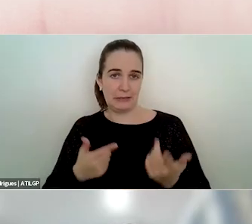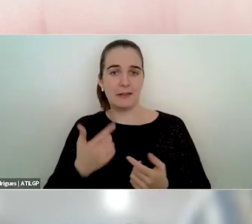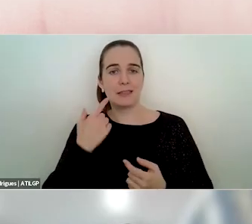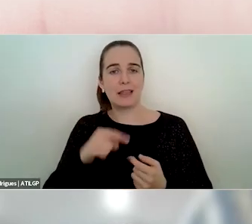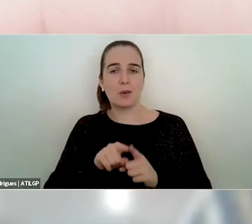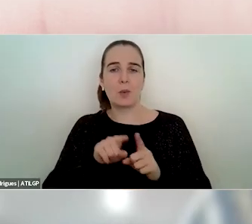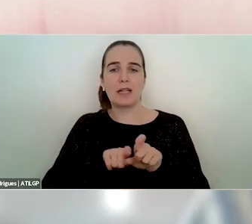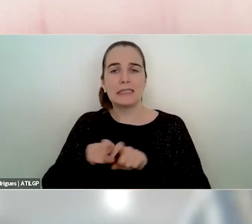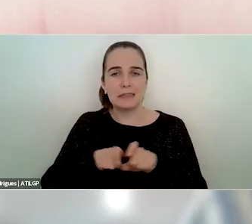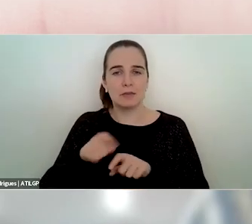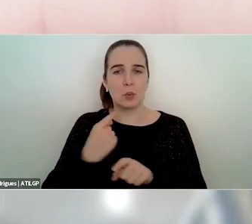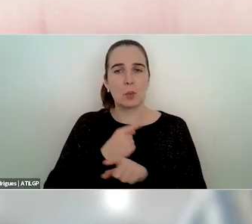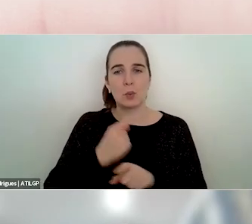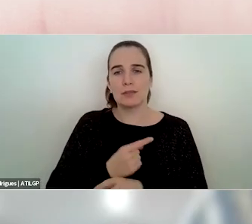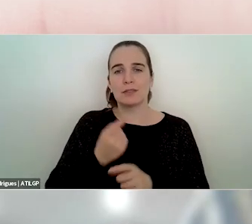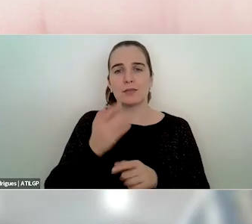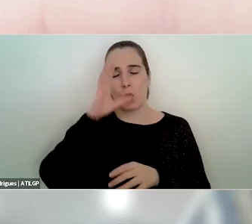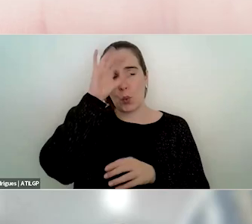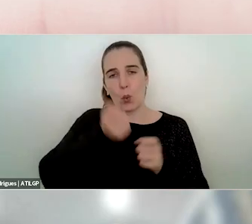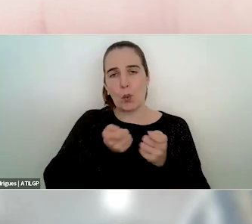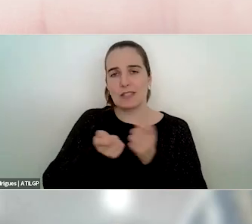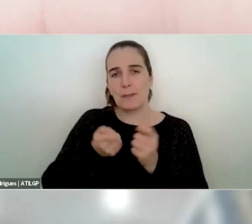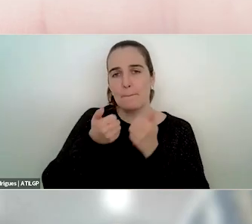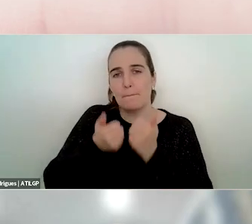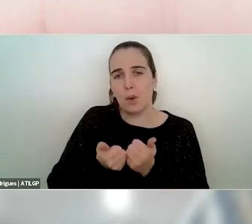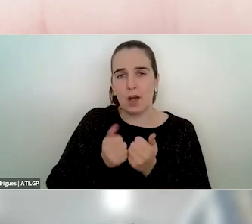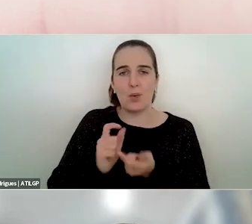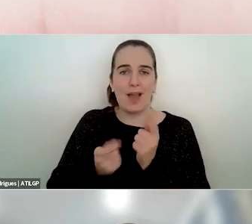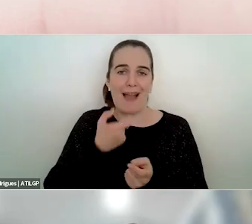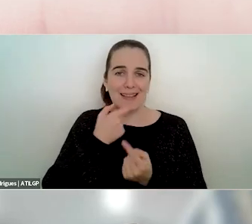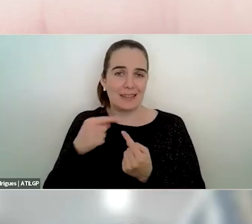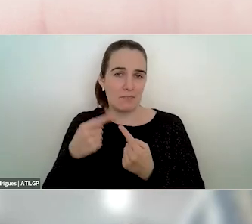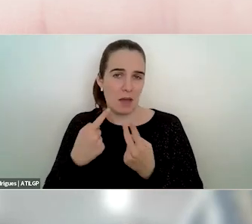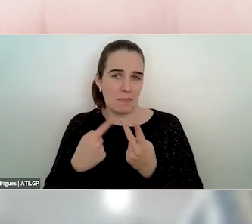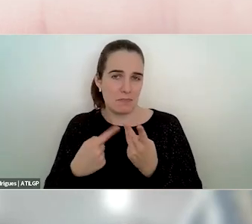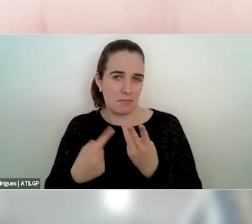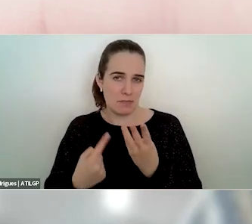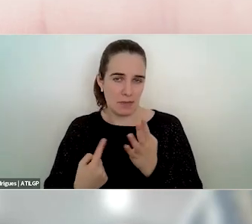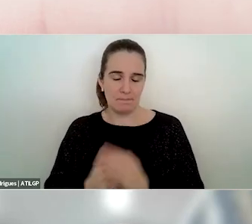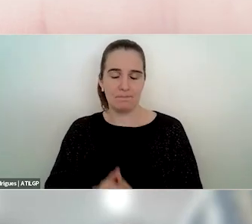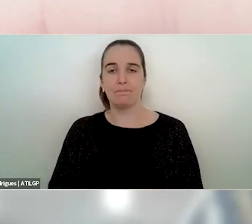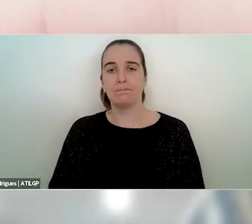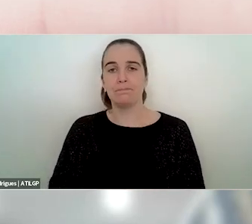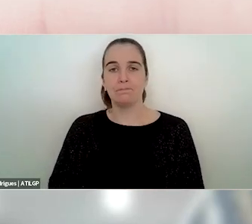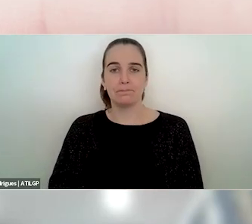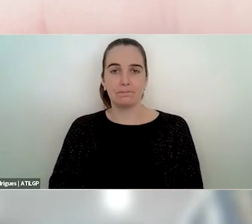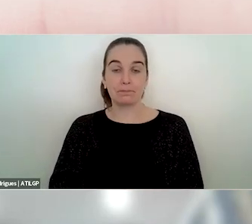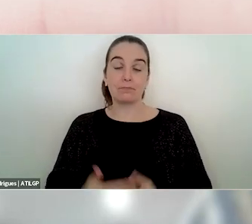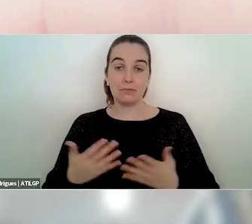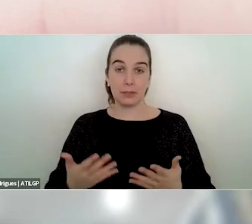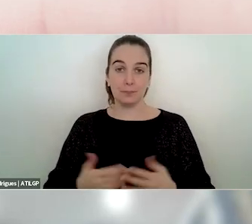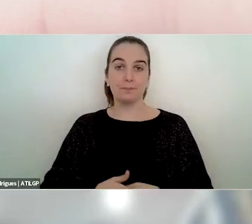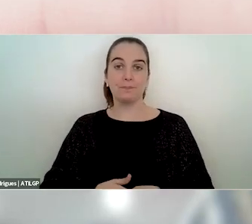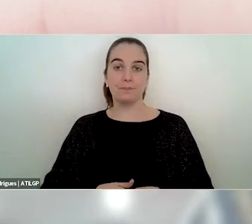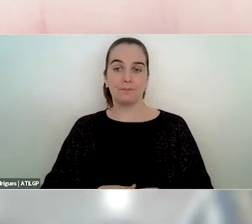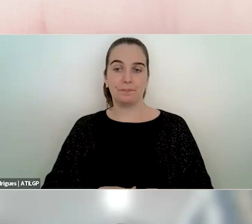rankings de boa governação sobre os vários países. Por isso,